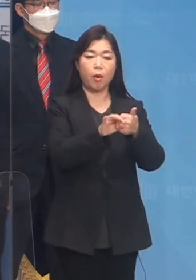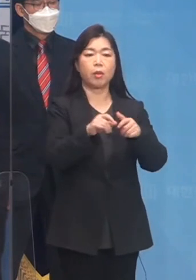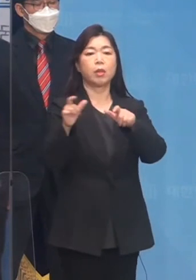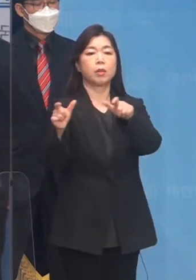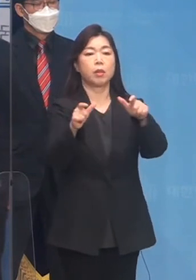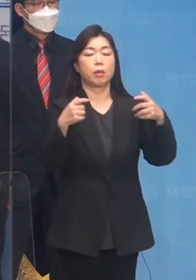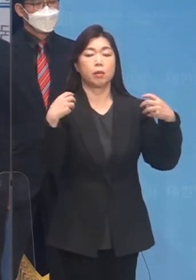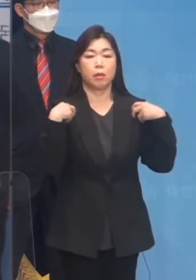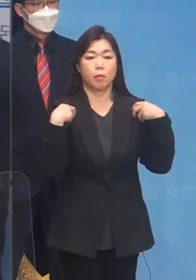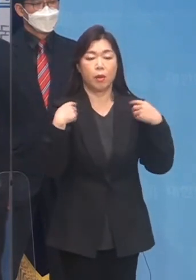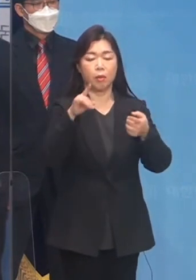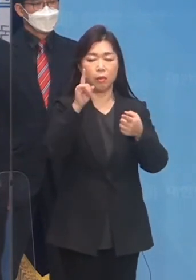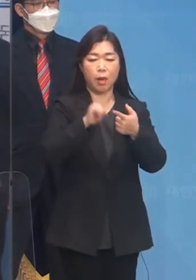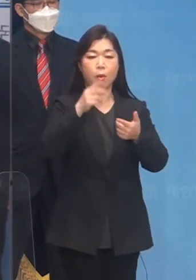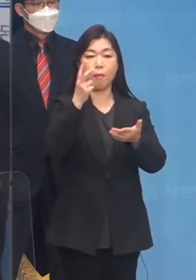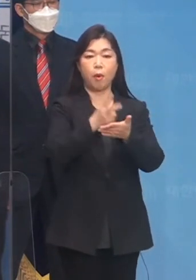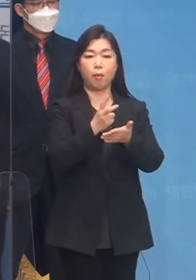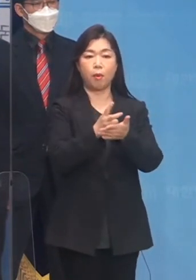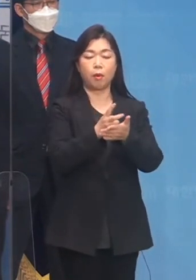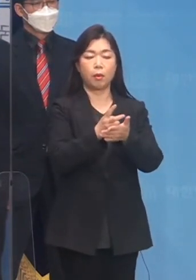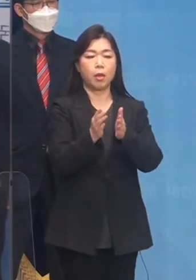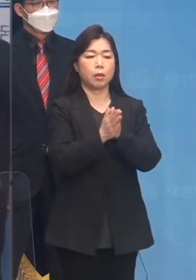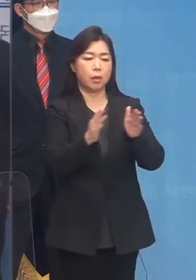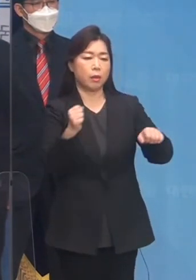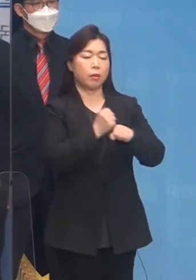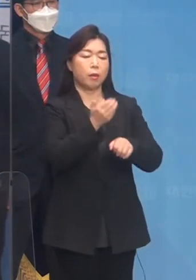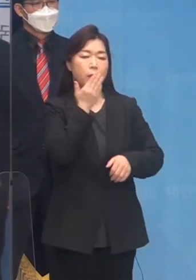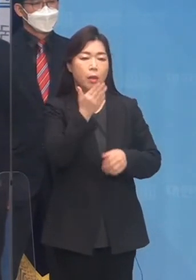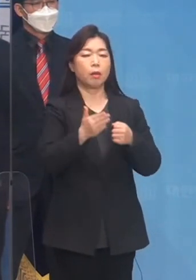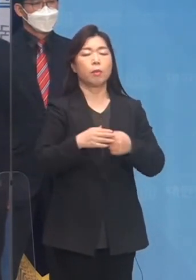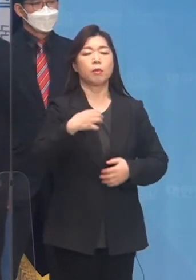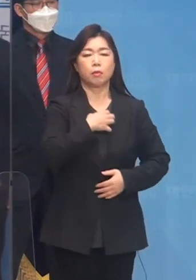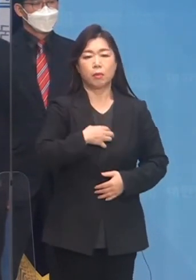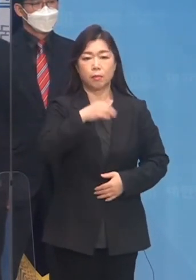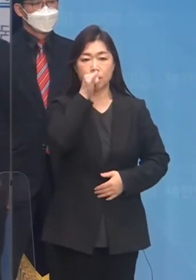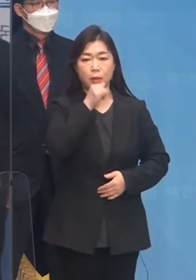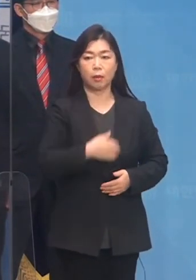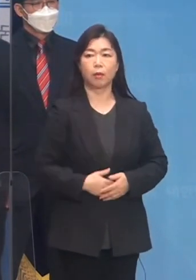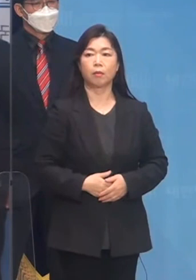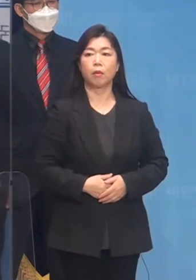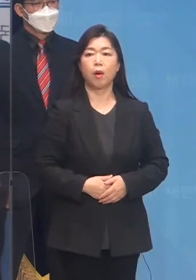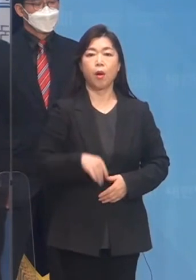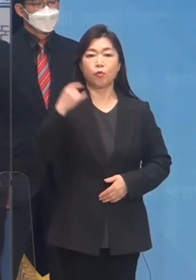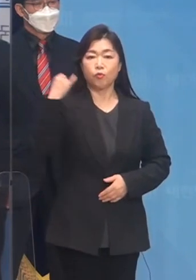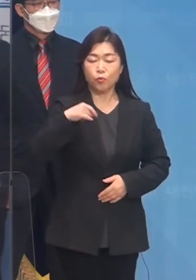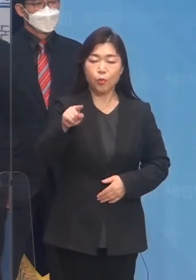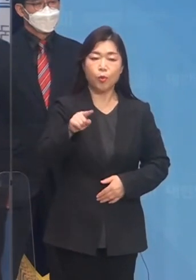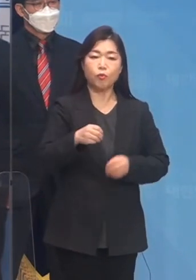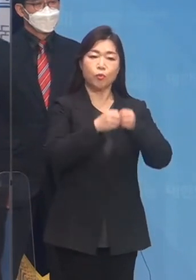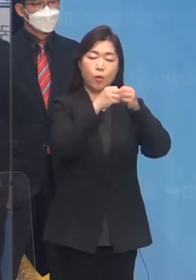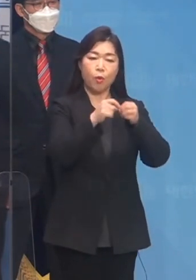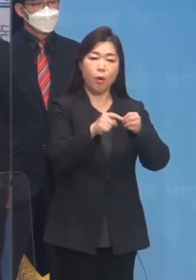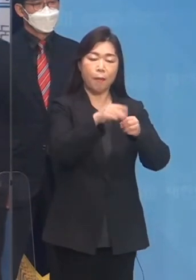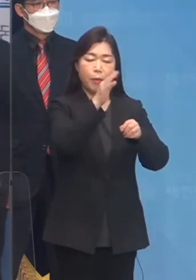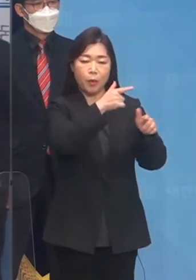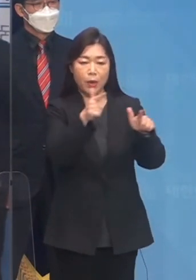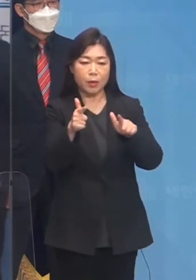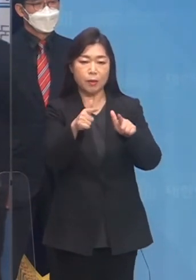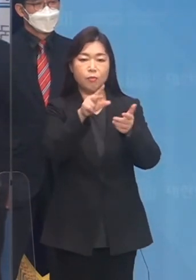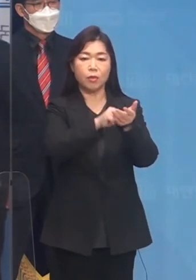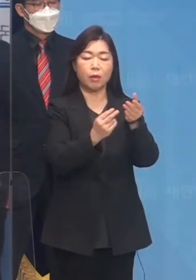지자체에서는 그대로 법령을 이행할 것으로 우려가 됩니다. 또한 중복 규제 및